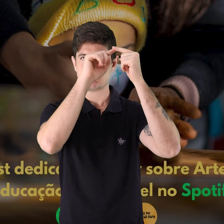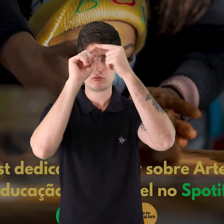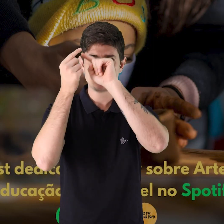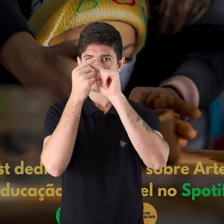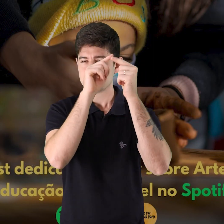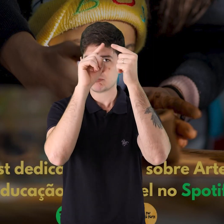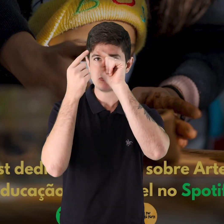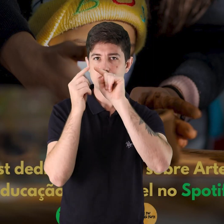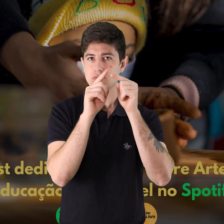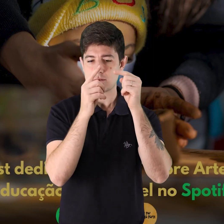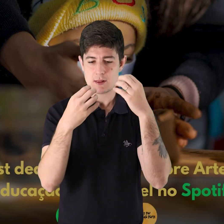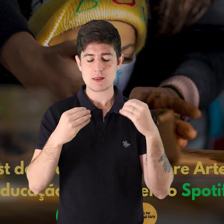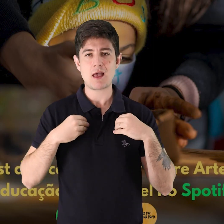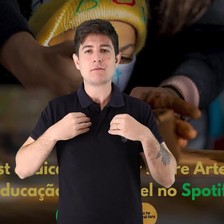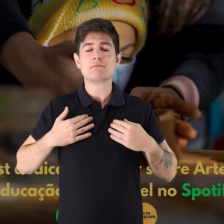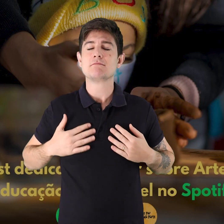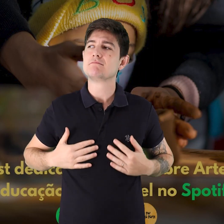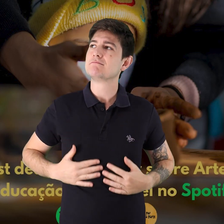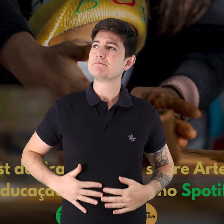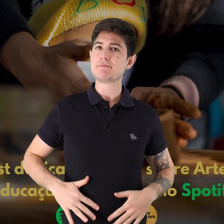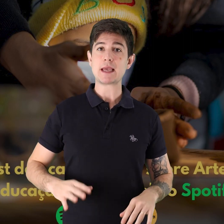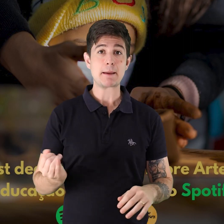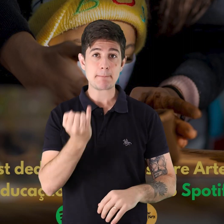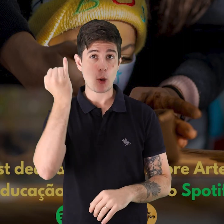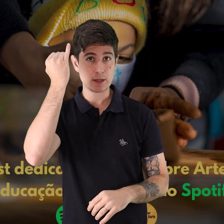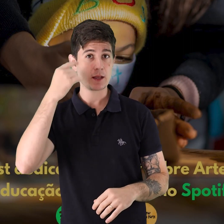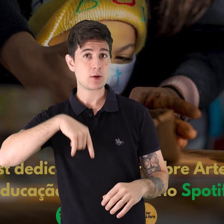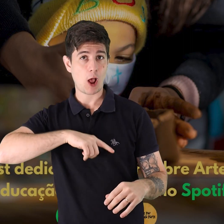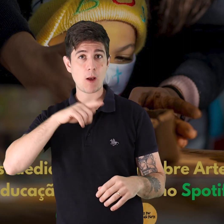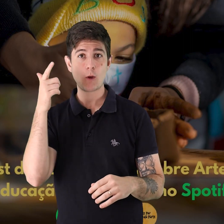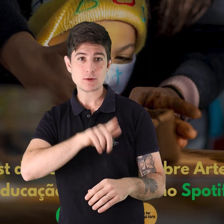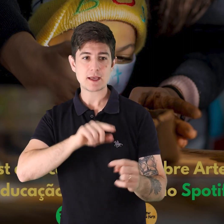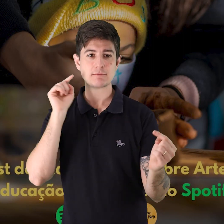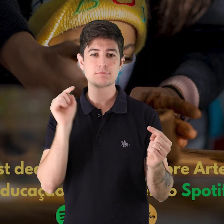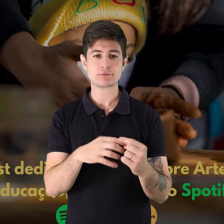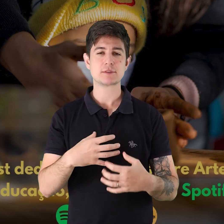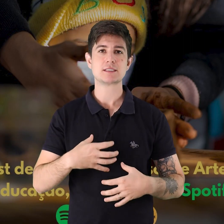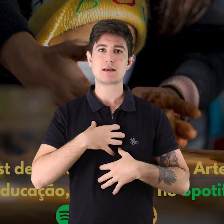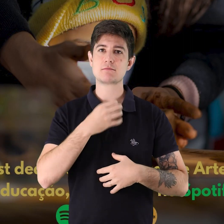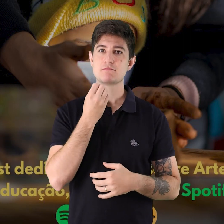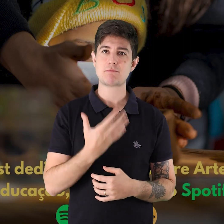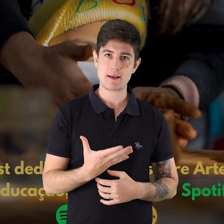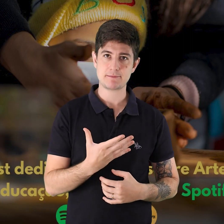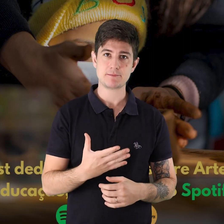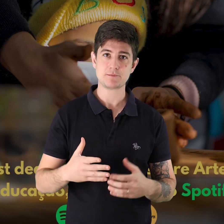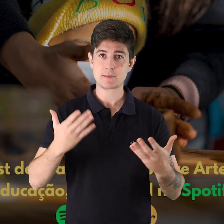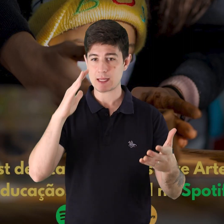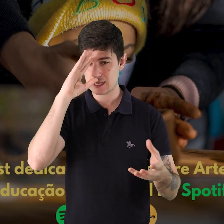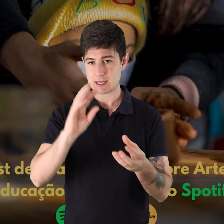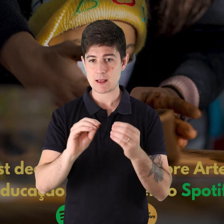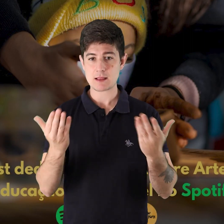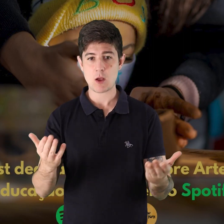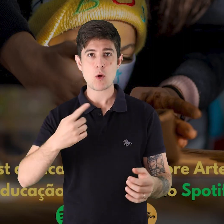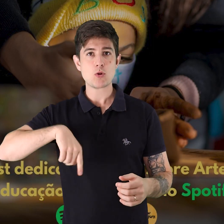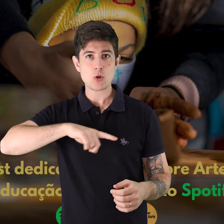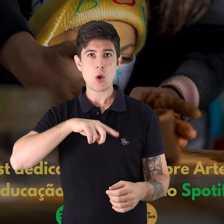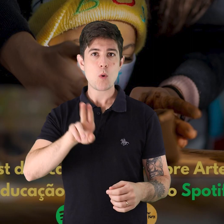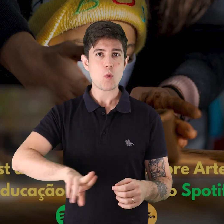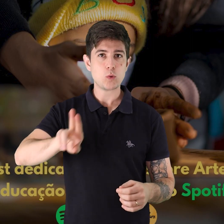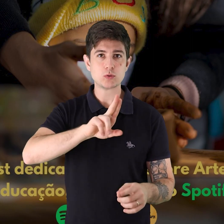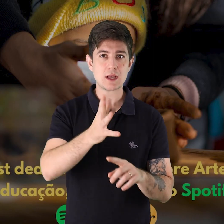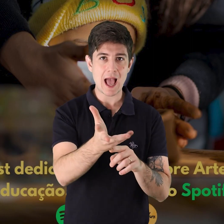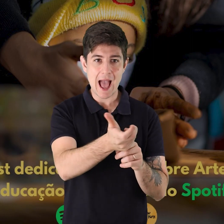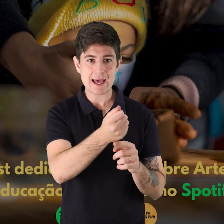que é importante para a gente atingir essa sensação de bem-estar. Então, quando a gente está exercitando o